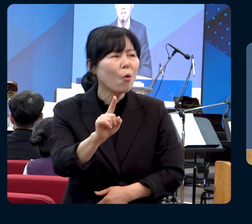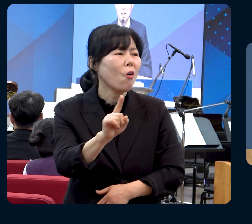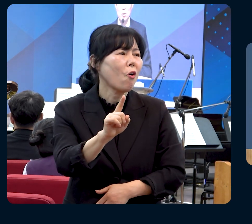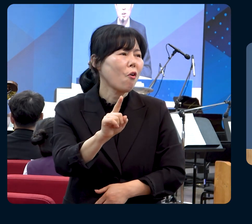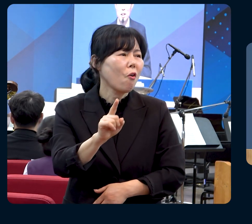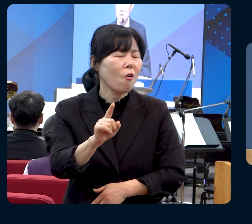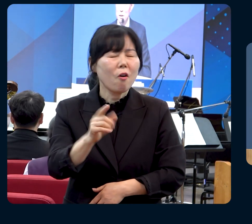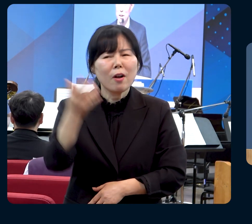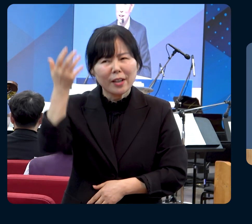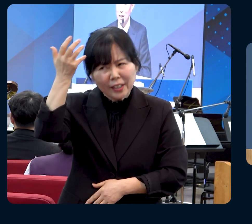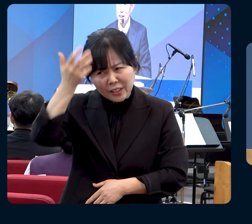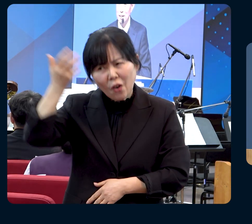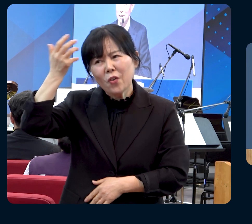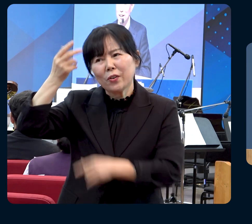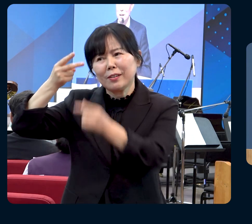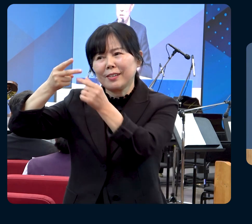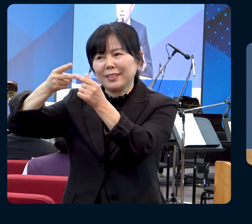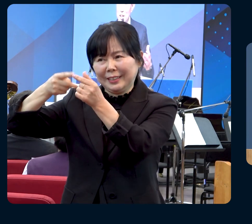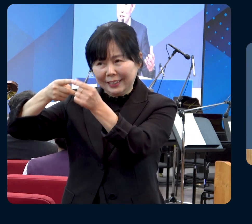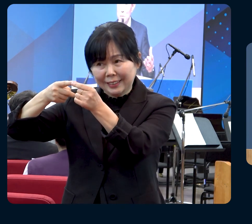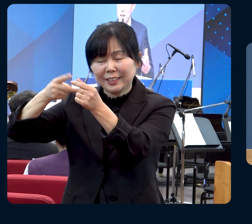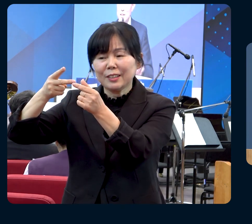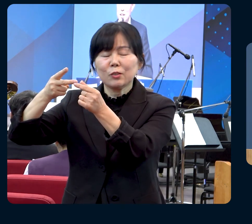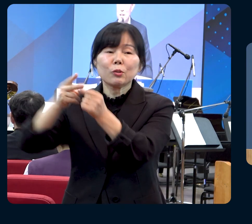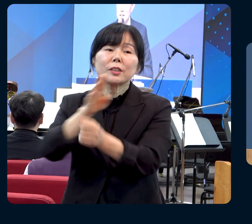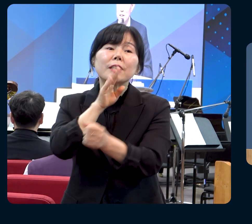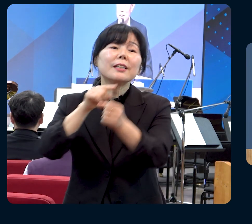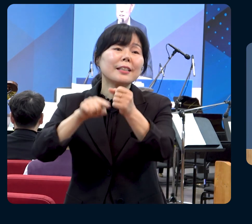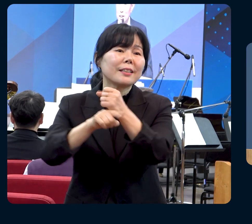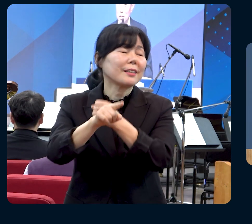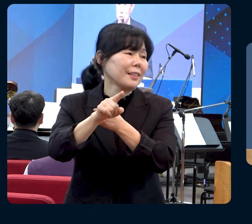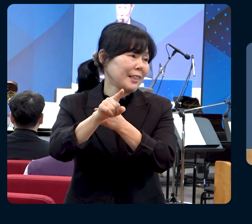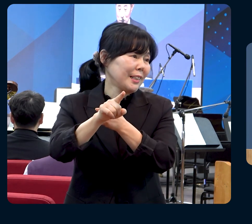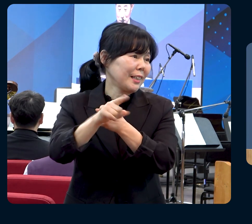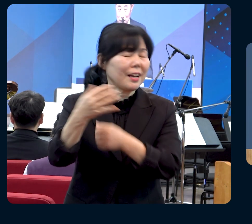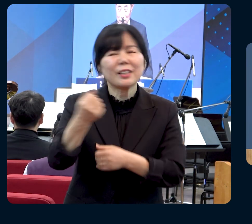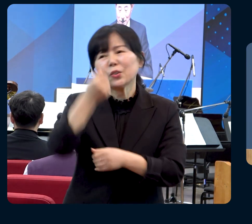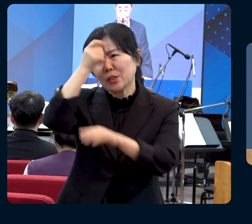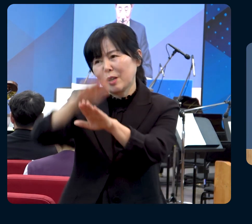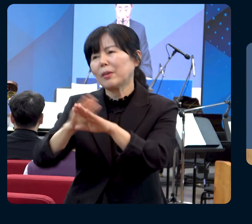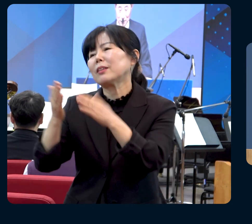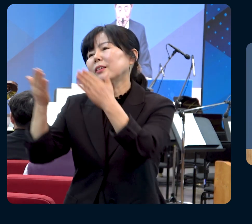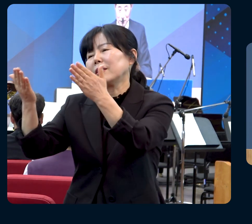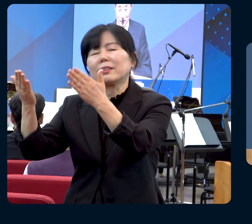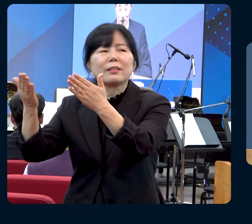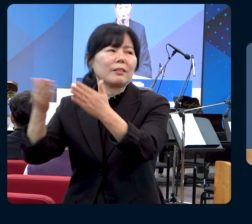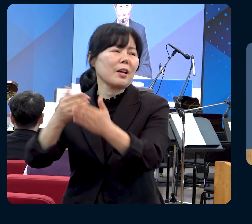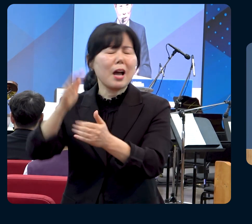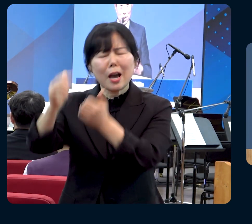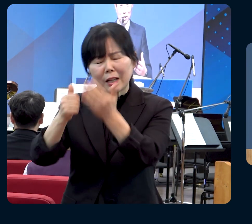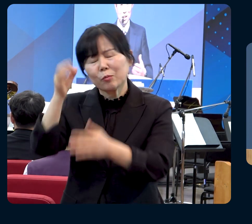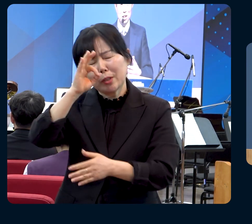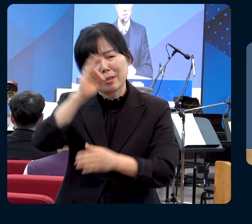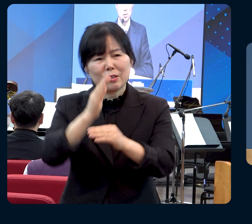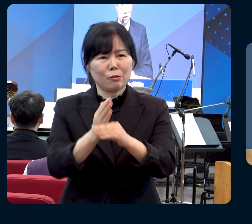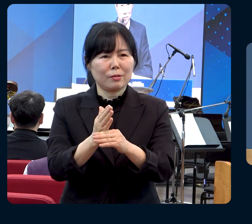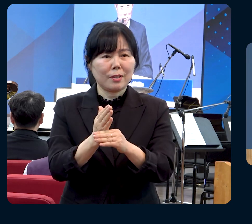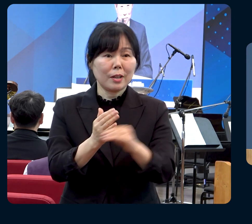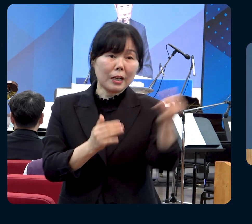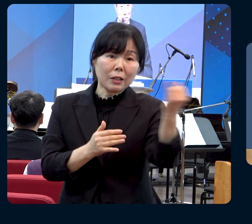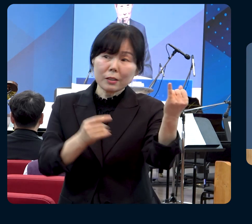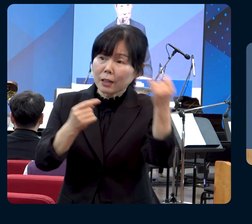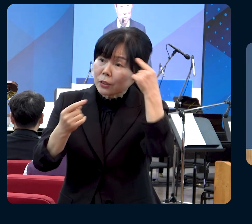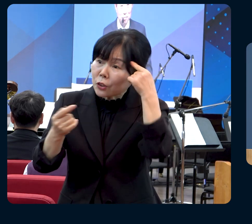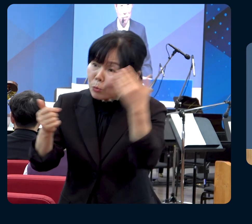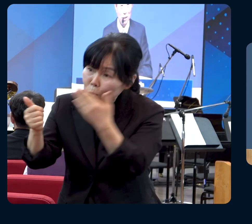영과 진리로 드리는 예배다. 하나님 이렇게 예배하는 자들을 찾고 계신다. 오늘 이 여인의 질문은